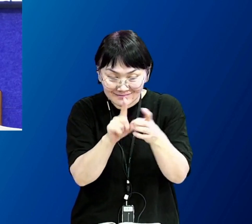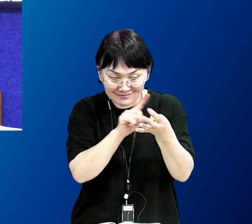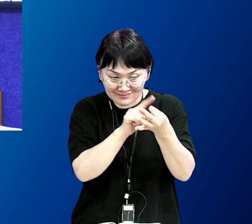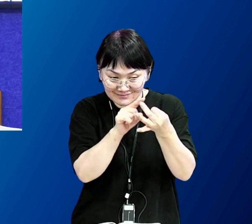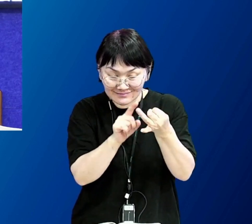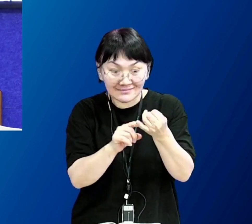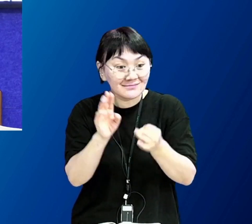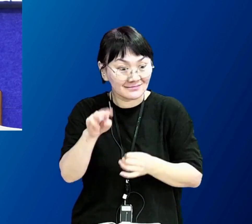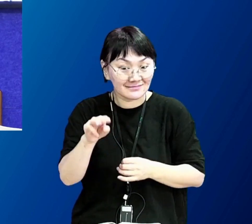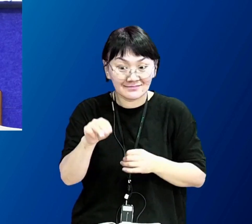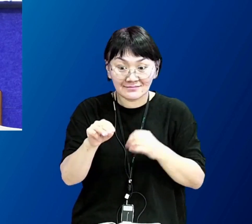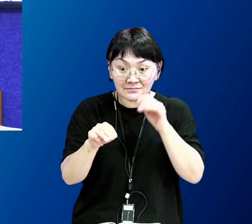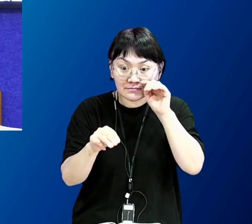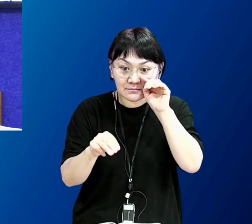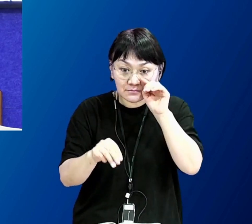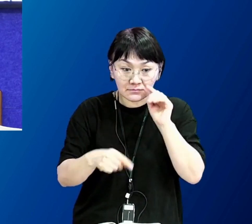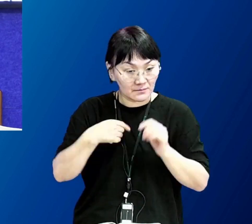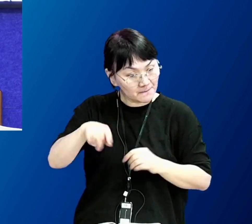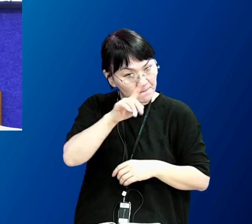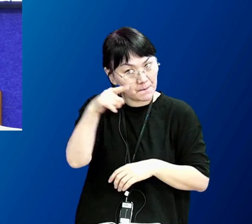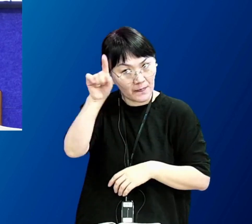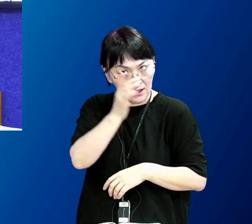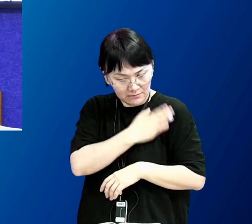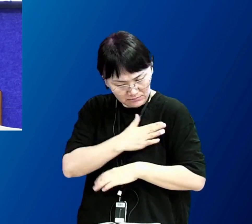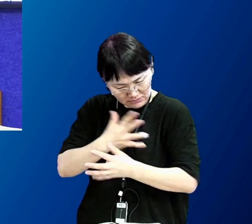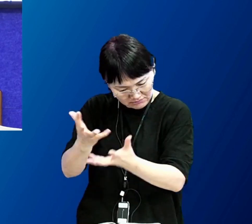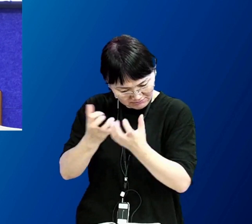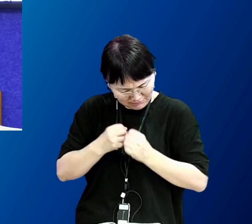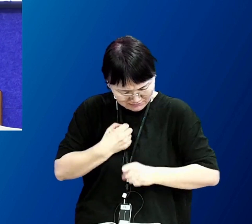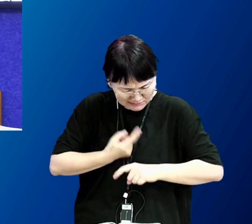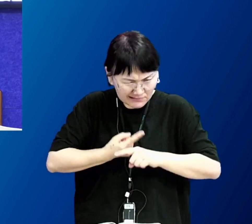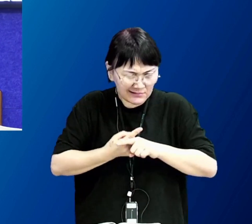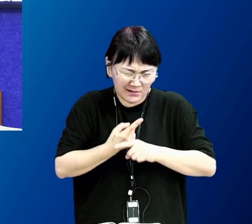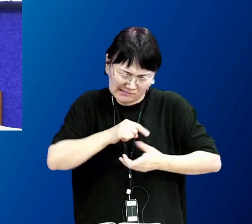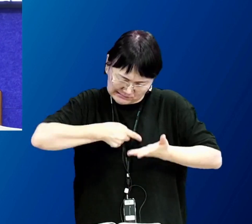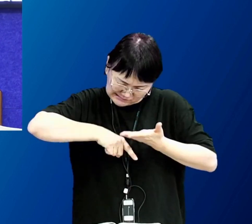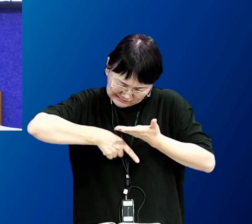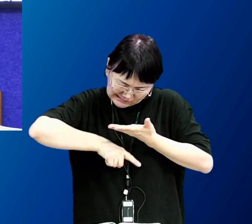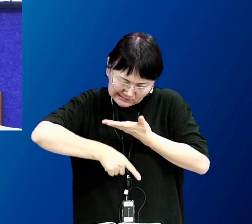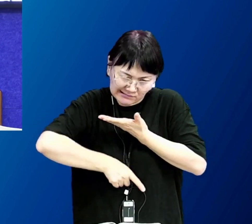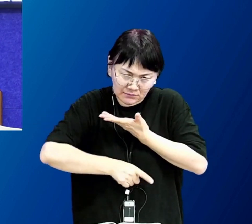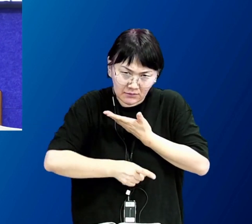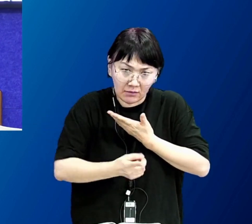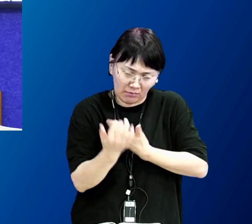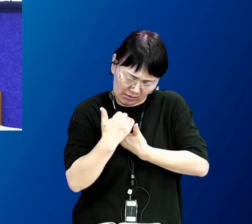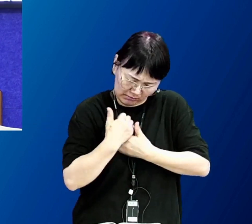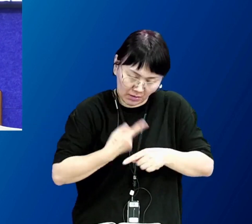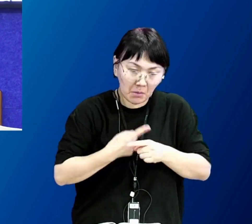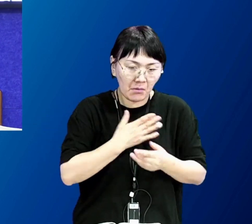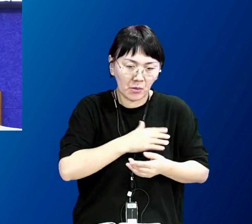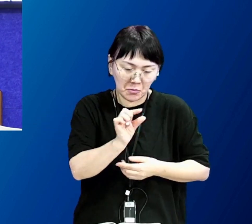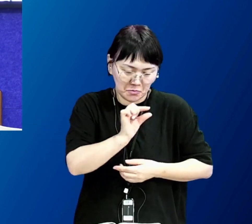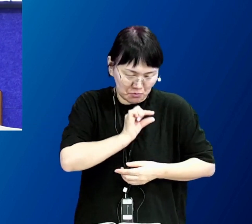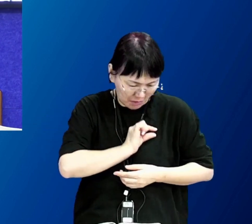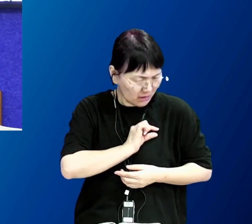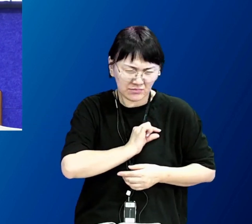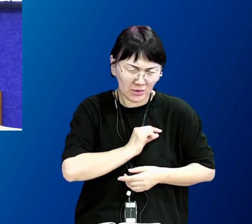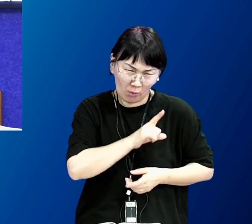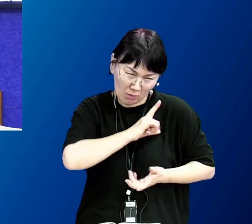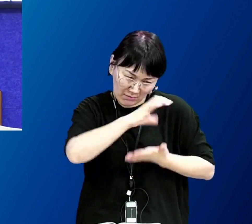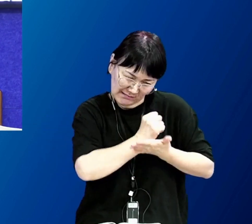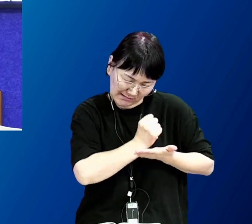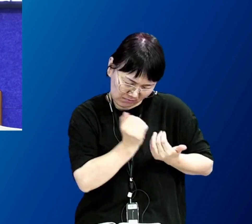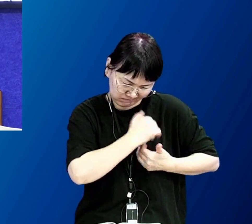Тийм биз? Тэр эзний хайрыг бид хүн бүр илүү гүнзгий том болгохын төлөө бид хүн өөрсдөө